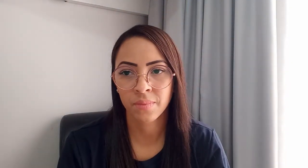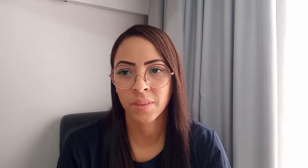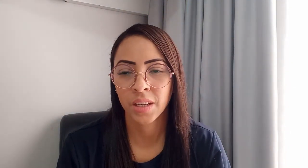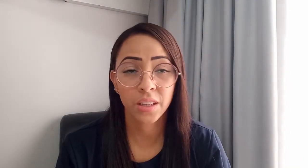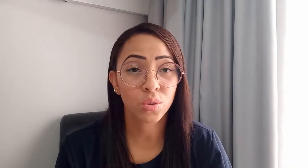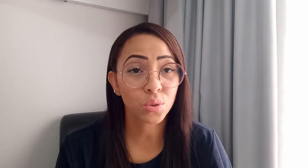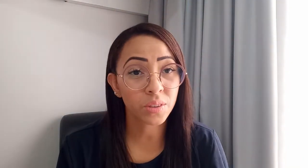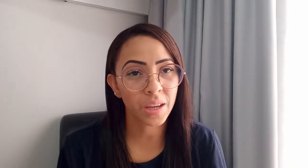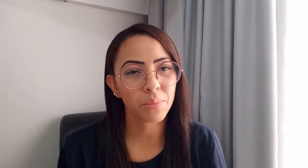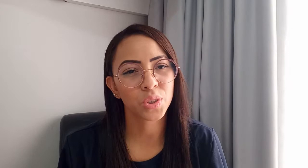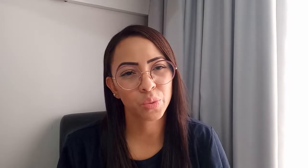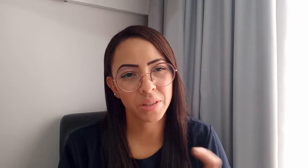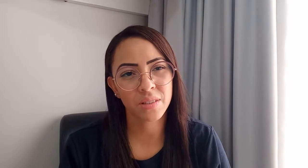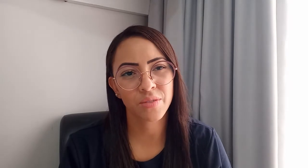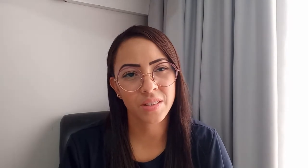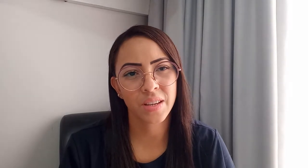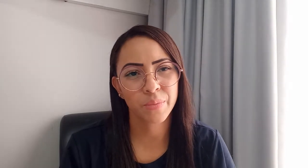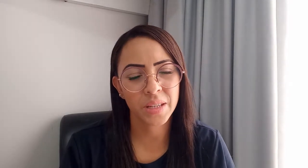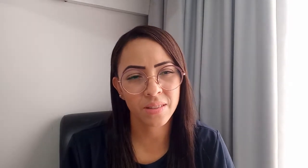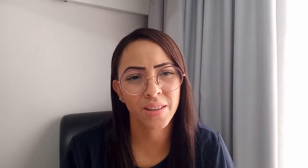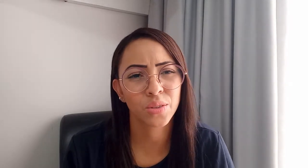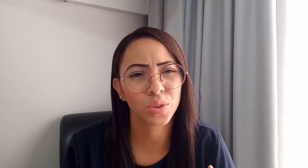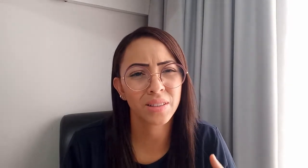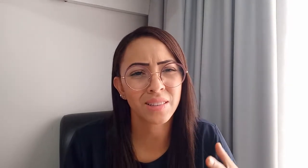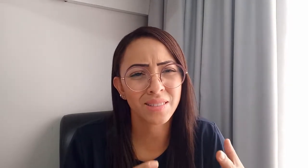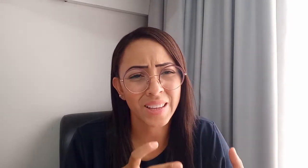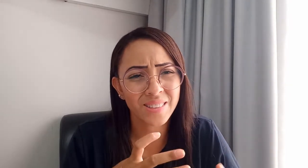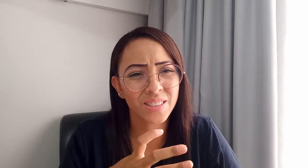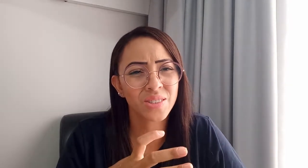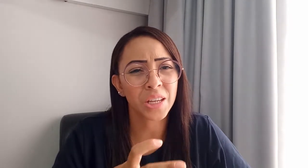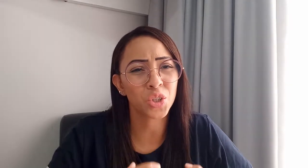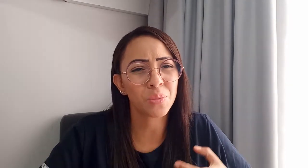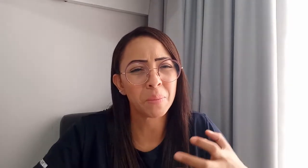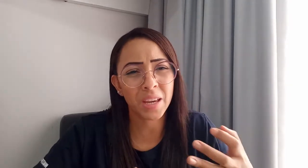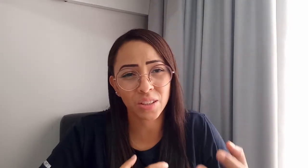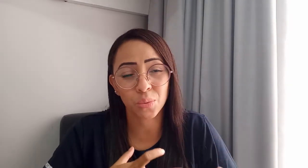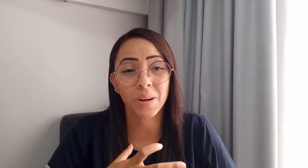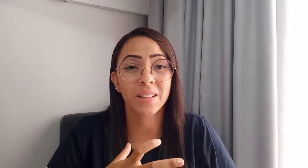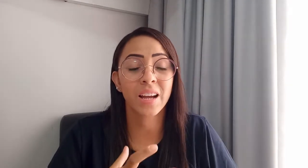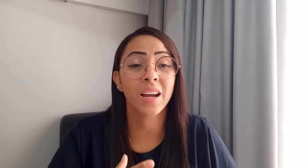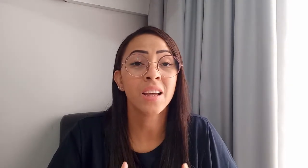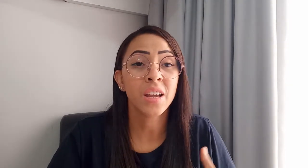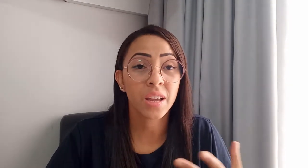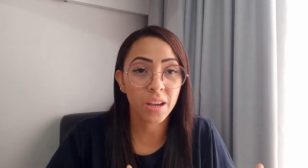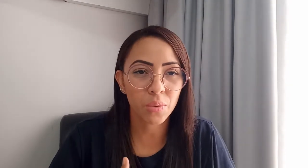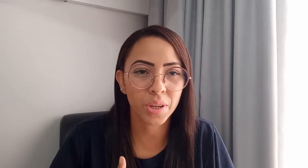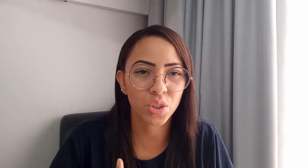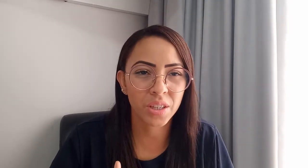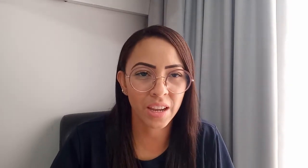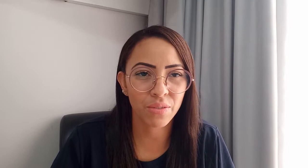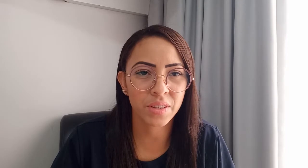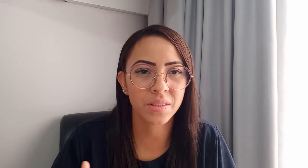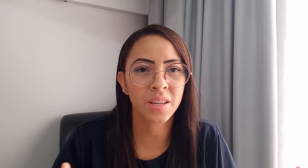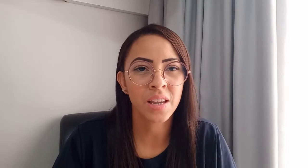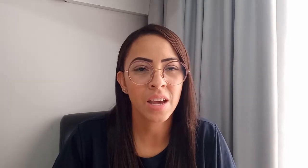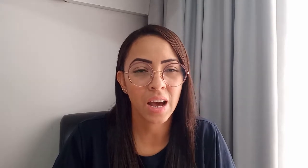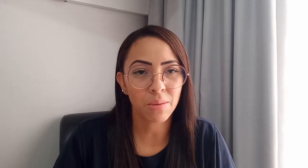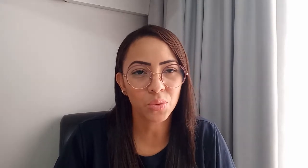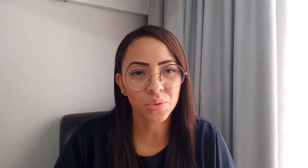E em todo o tempo a gente precisa fazer a expressão de tristeza, de sentimento, para dar realmente ênfase à música